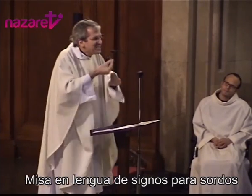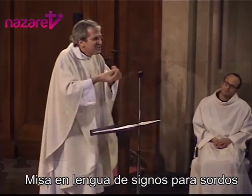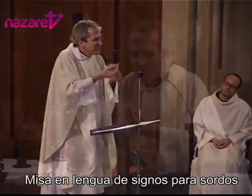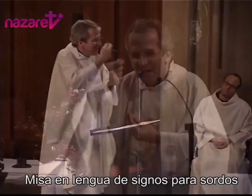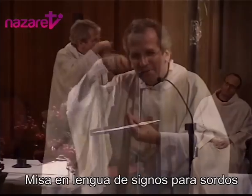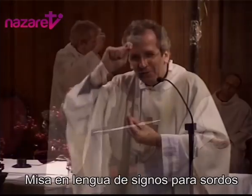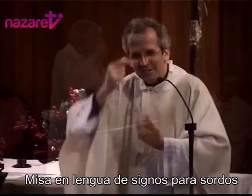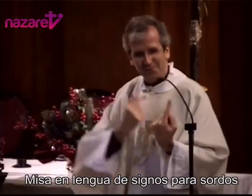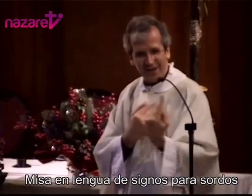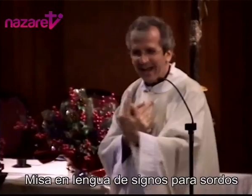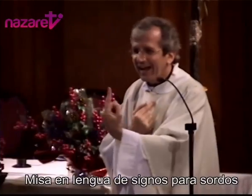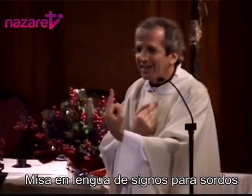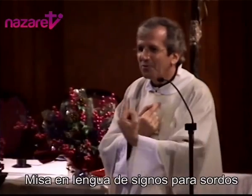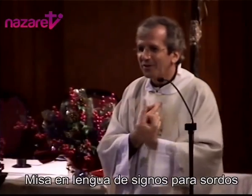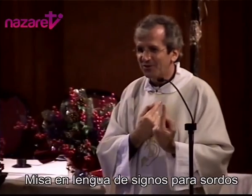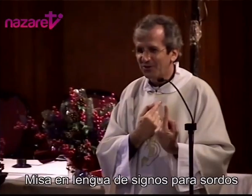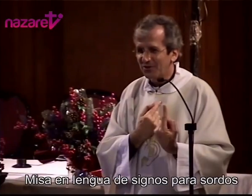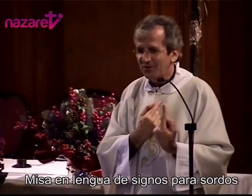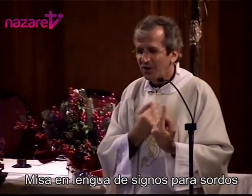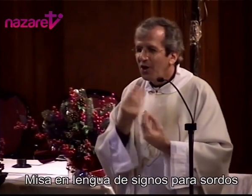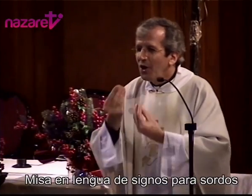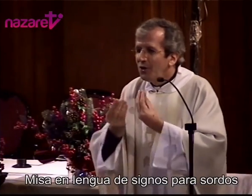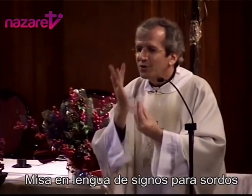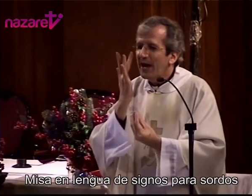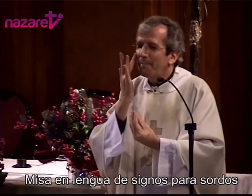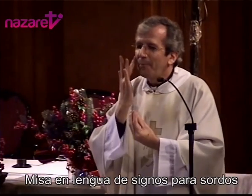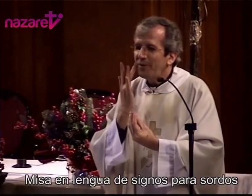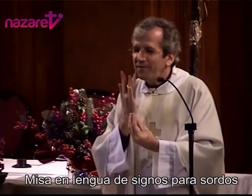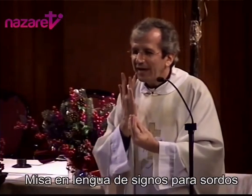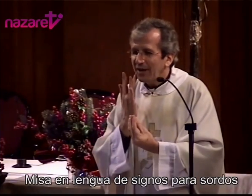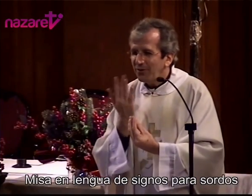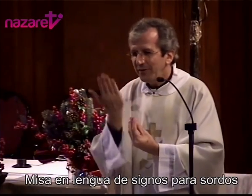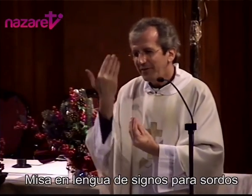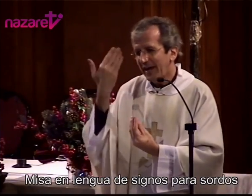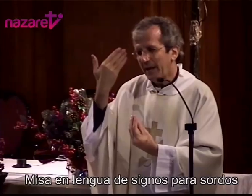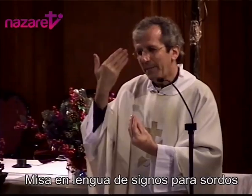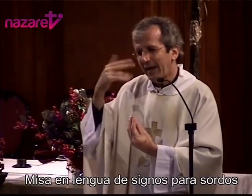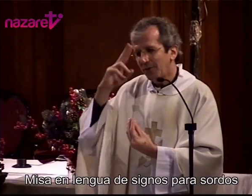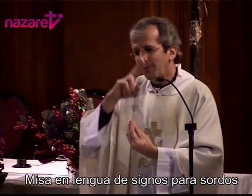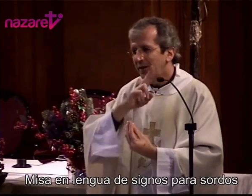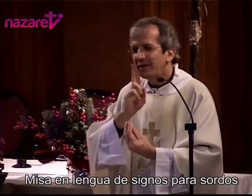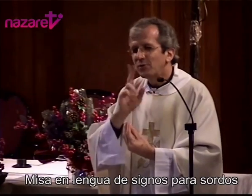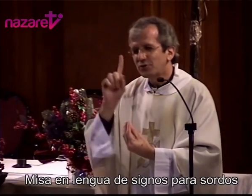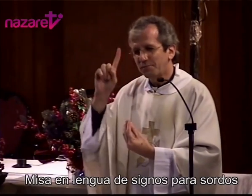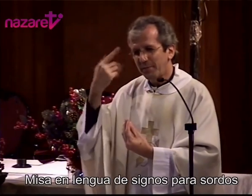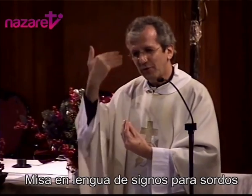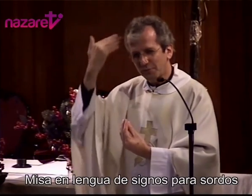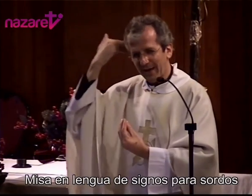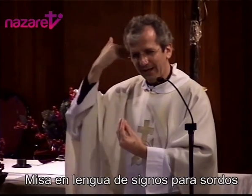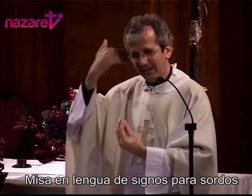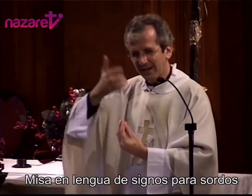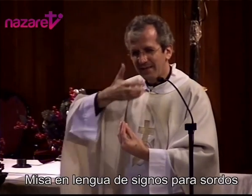ha hecho el bautismo en cada uno de nosotros? Nos ha purificado de aquel pecado de nuestros